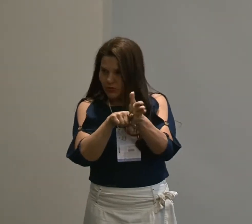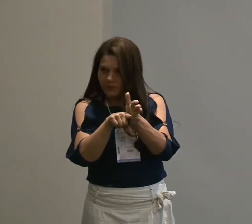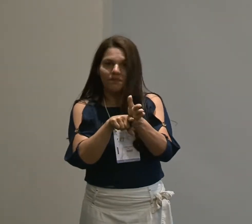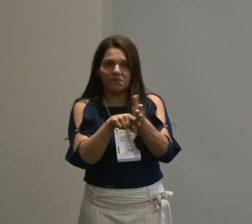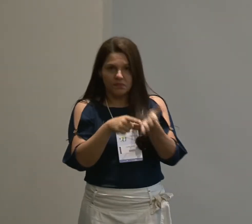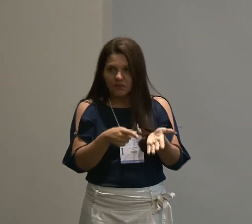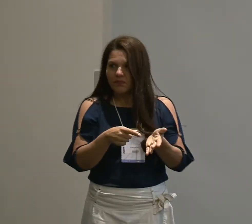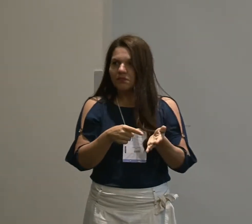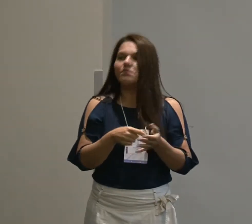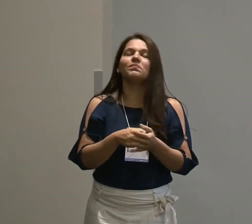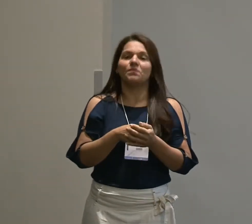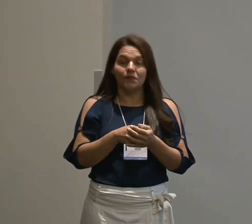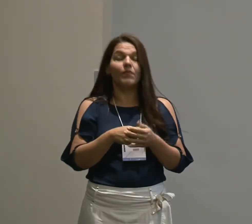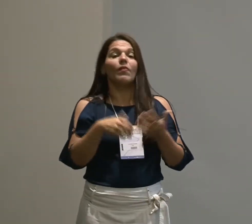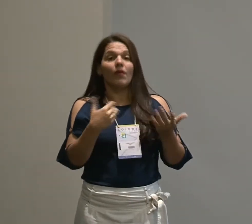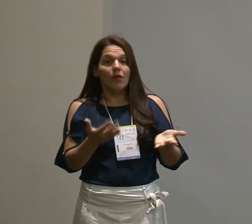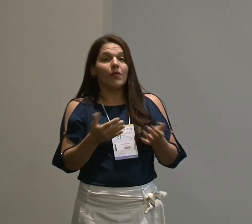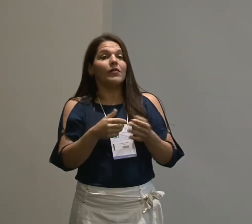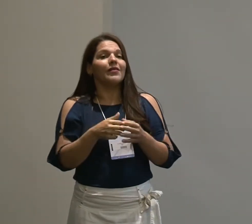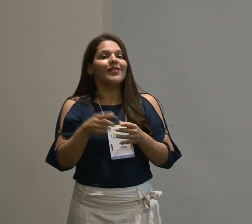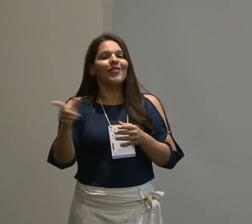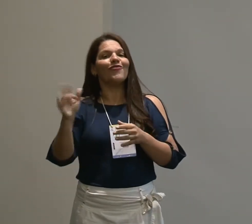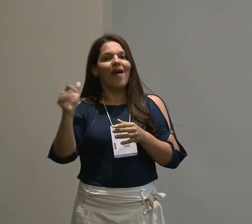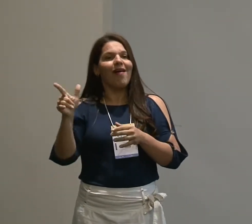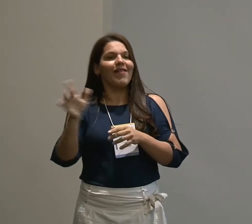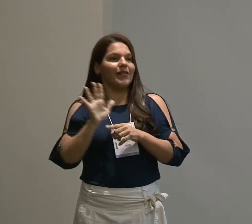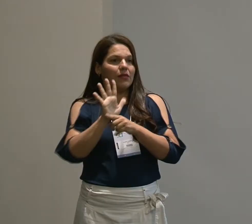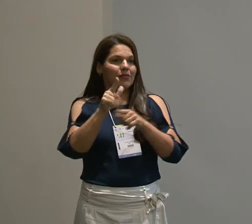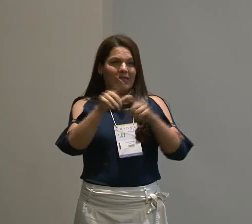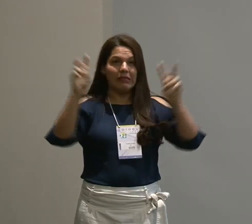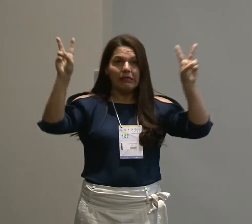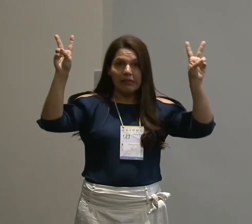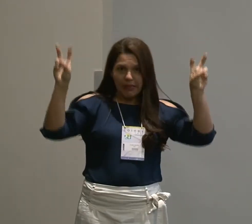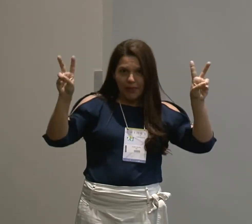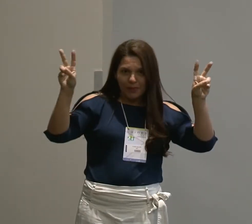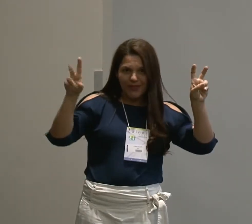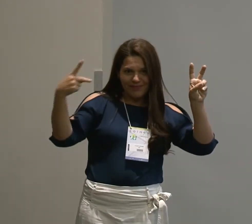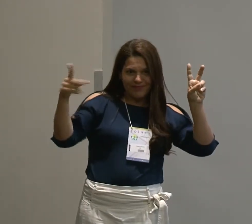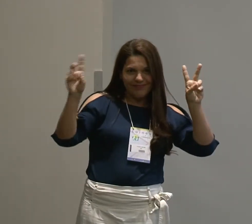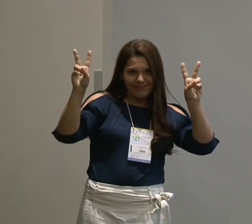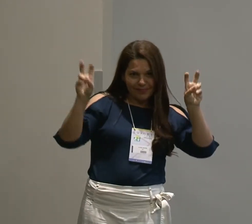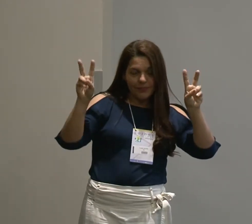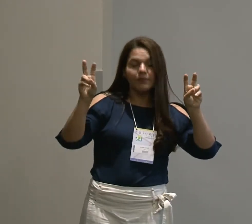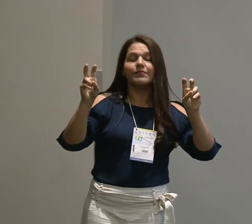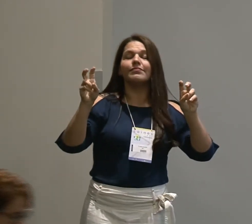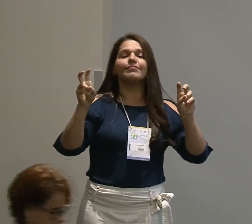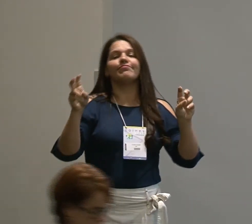Ela já tem 28 anos como pesquisadora. Ela vai mostrar para vocês o tema.